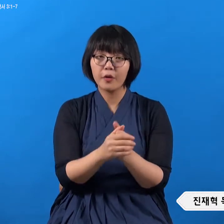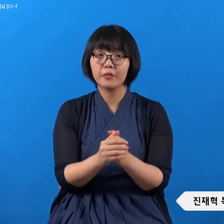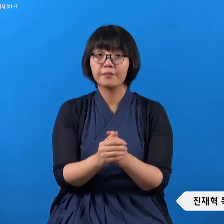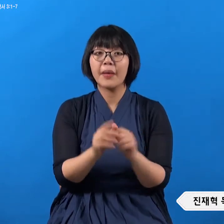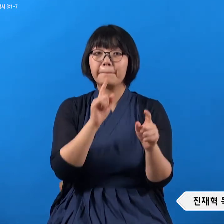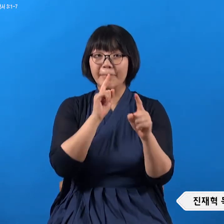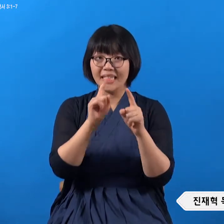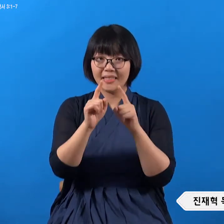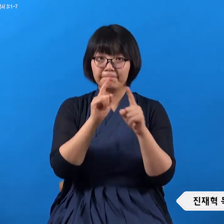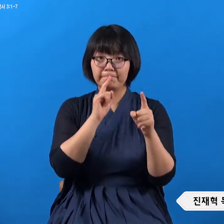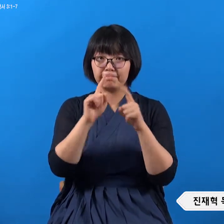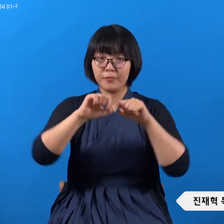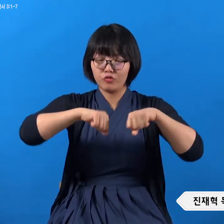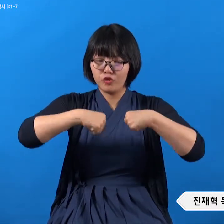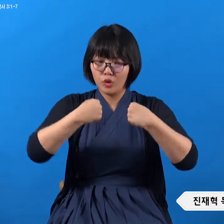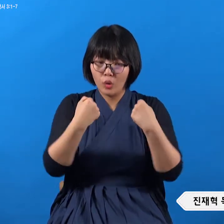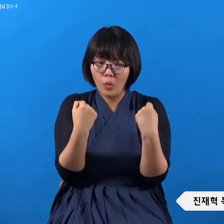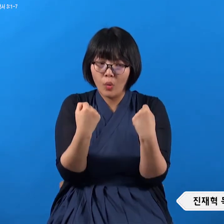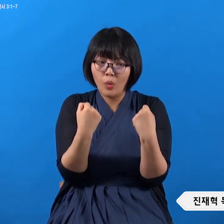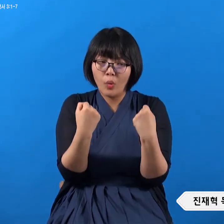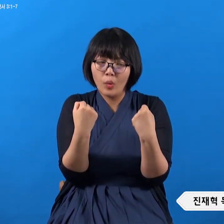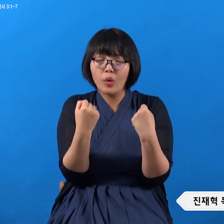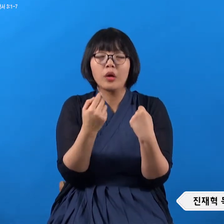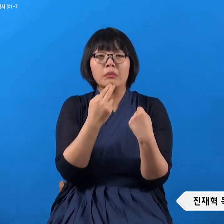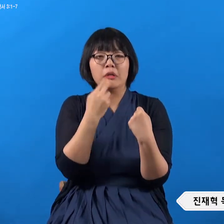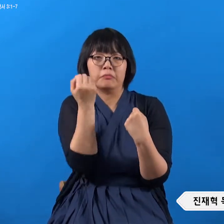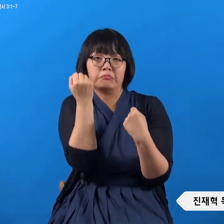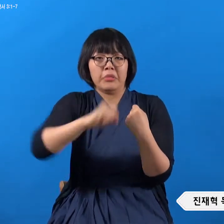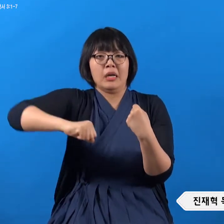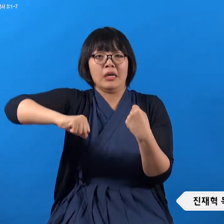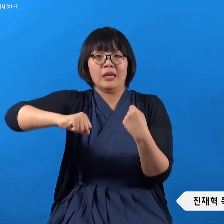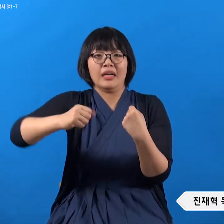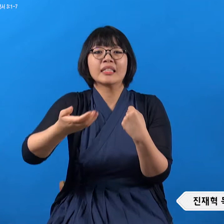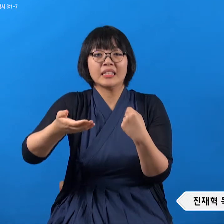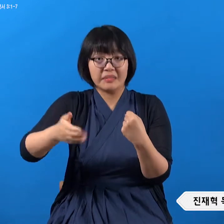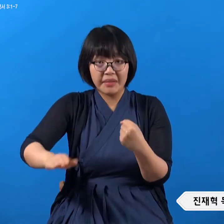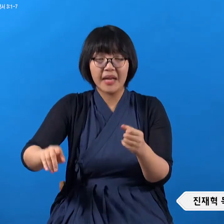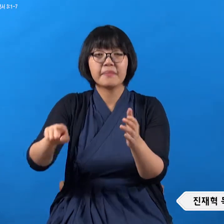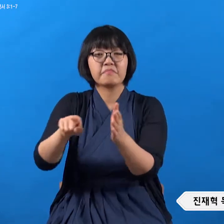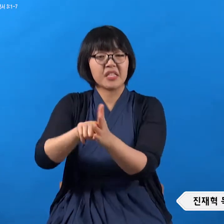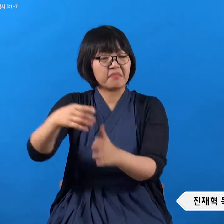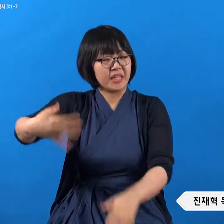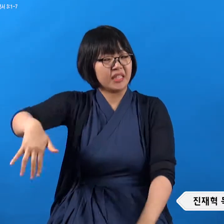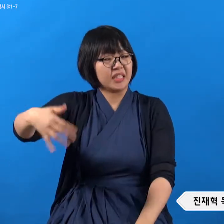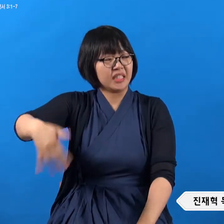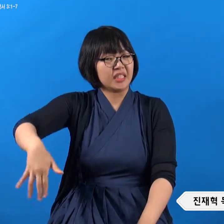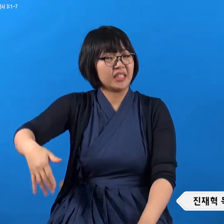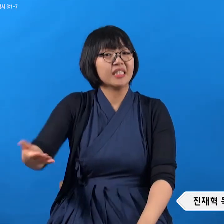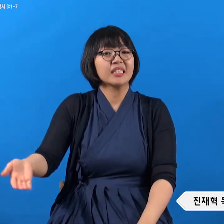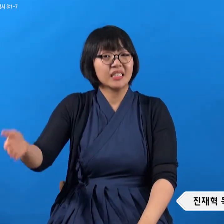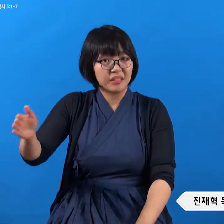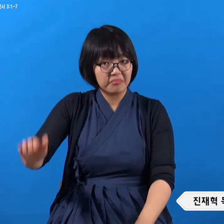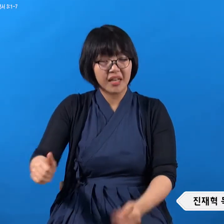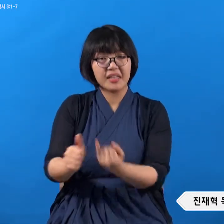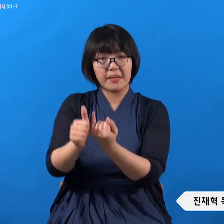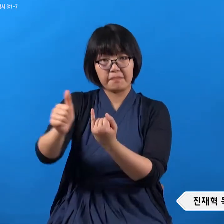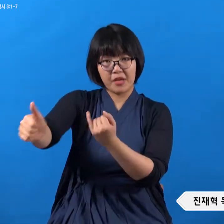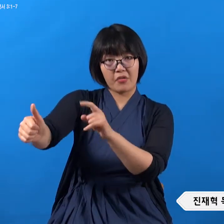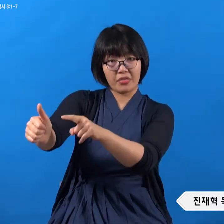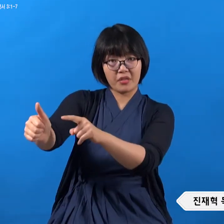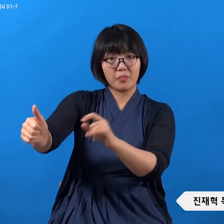말합니다. 말씀을 순종하지 않는 자, 믿지 않는 남편에게도 그 아내의 행실로